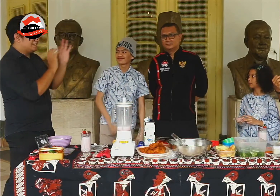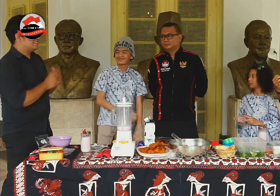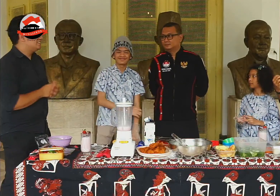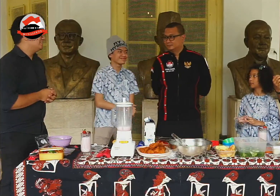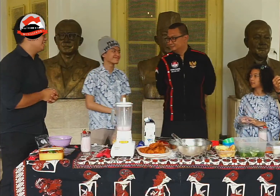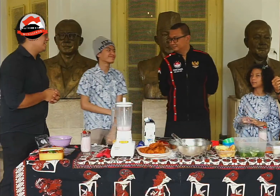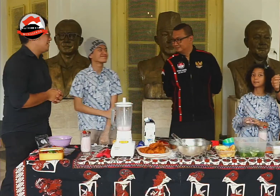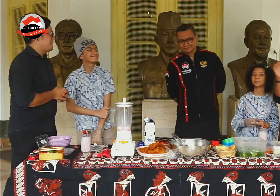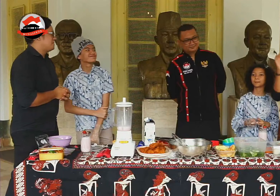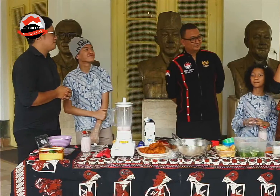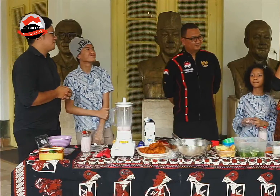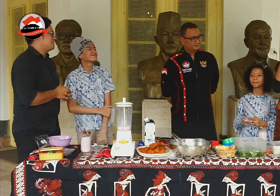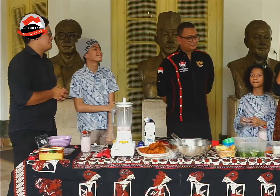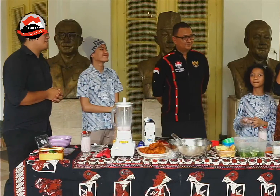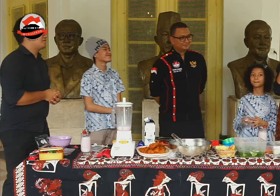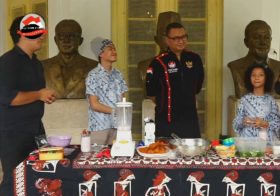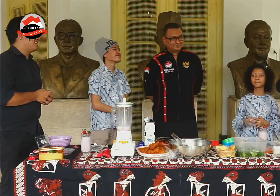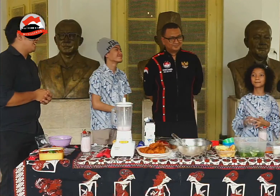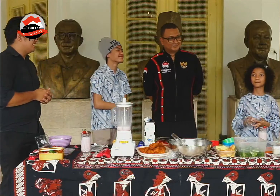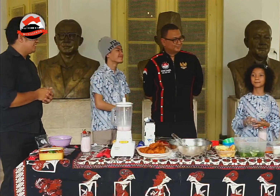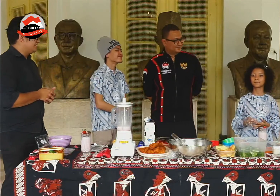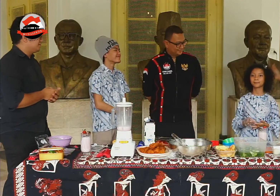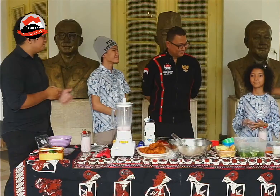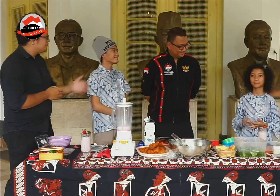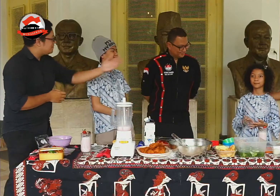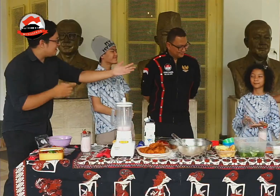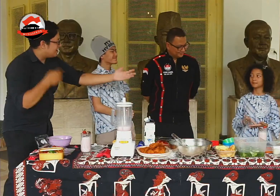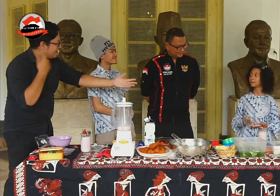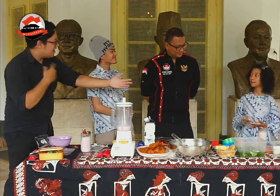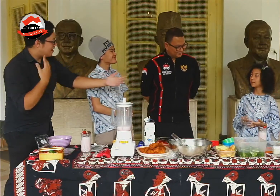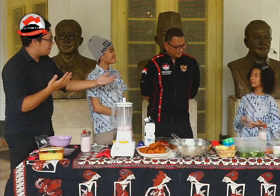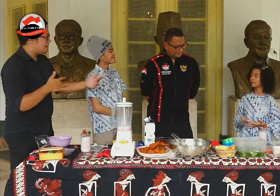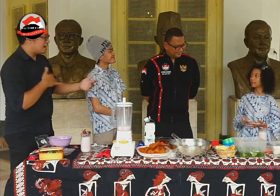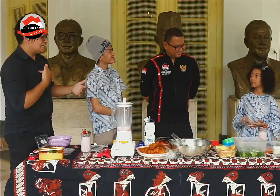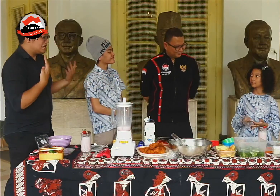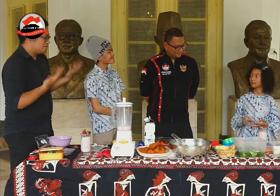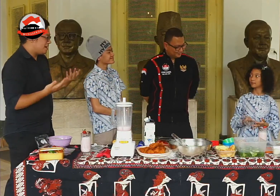perfect. Kesannya perfect. Oke, okay. Kalau Nada?